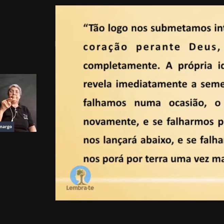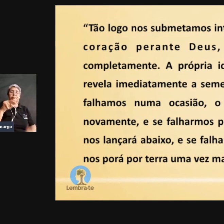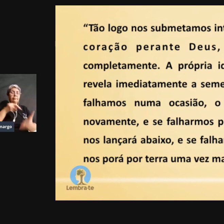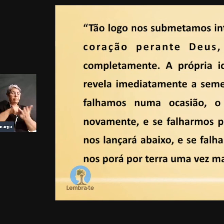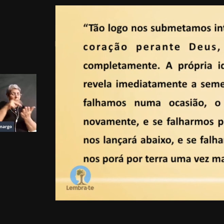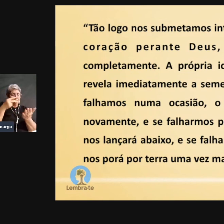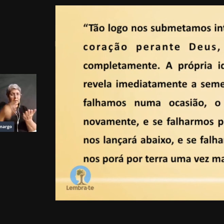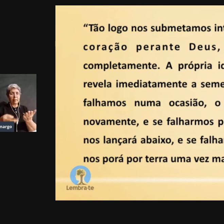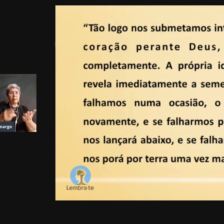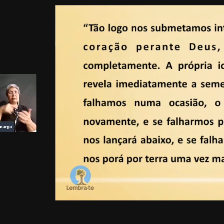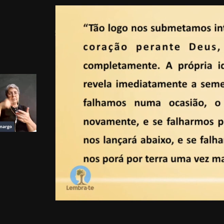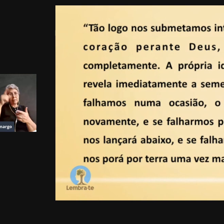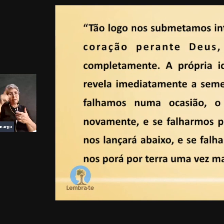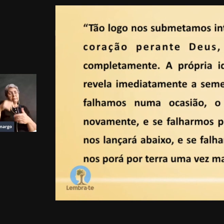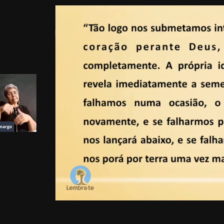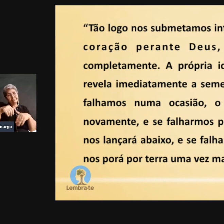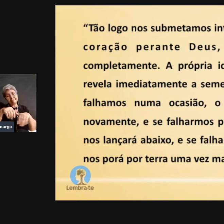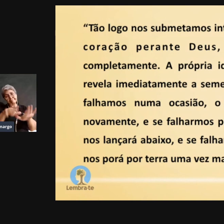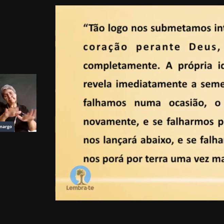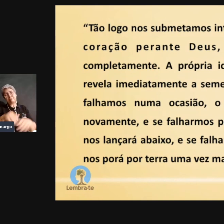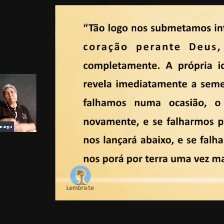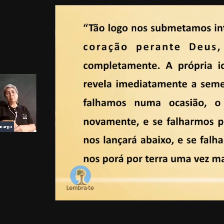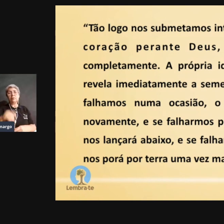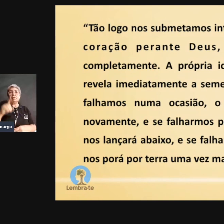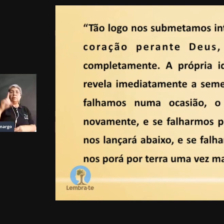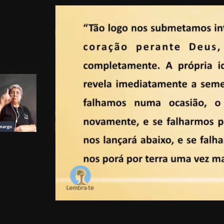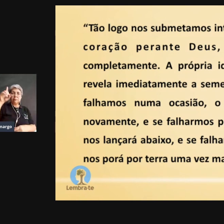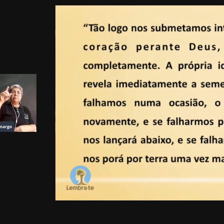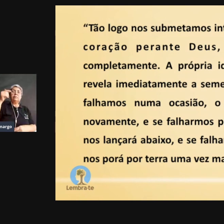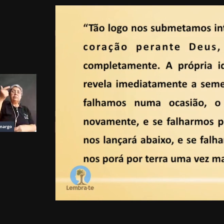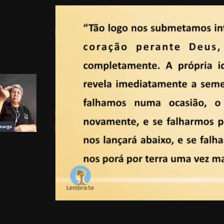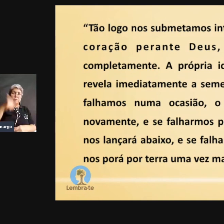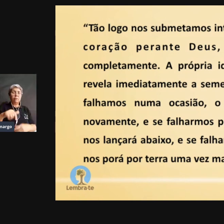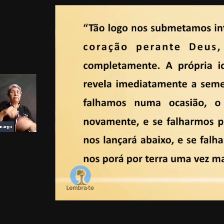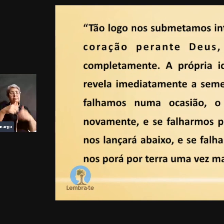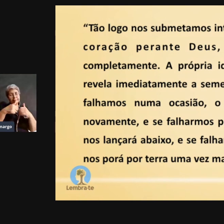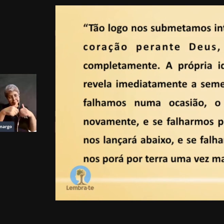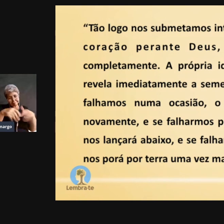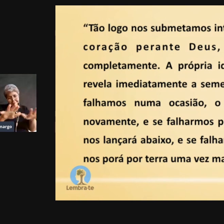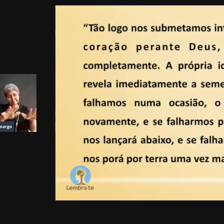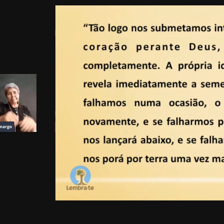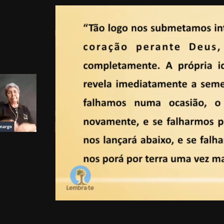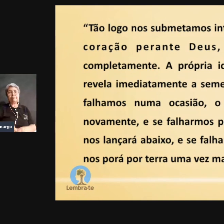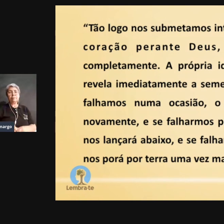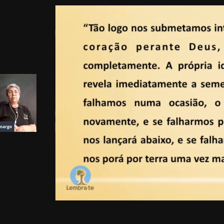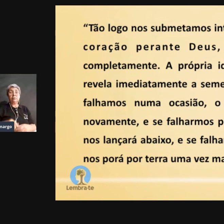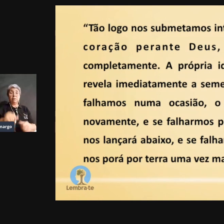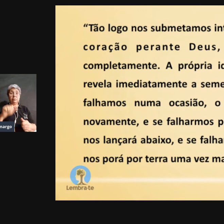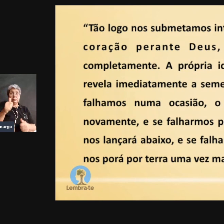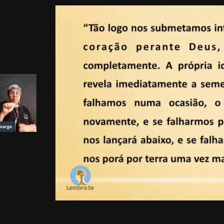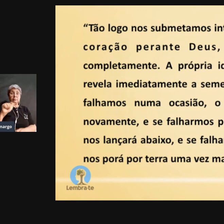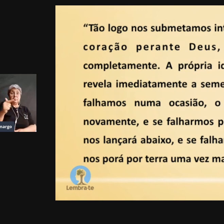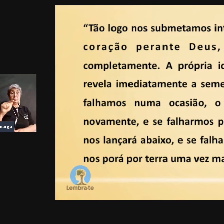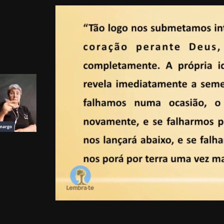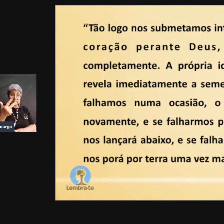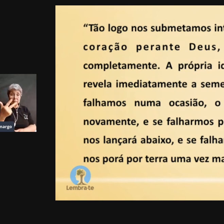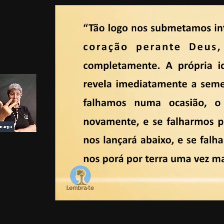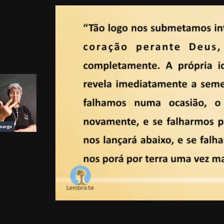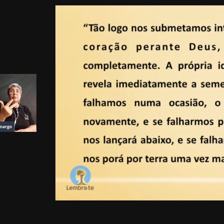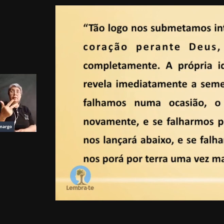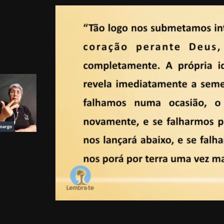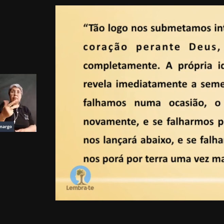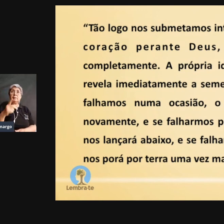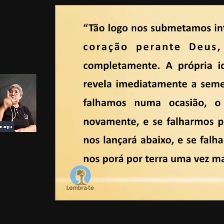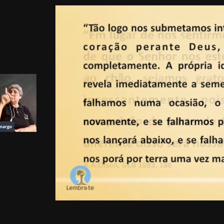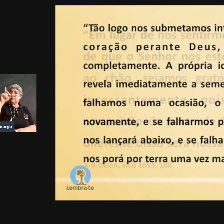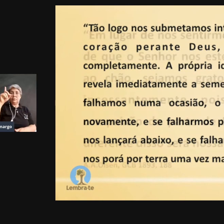pela segunda vez, Ele novamente nos lançará abaixo. E se falharmos uma terceira vez, o Senhor nos porá por terra uma